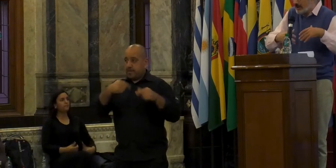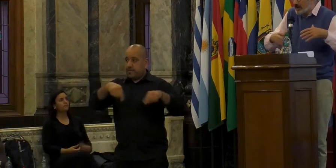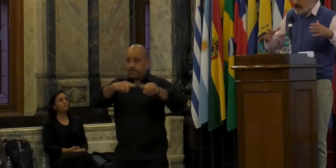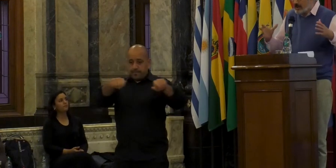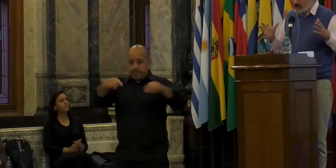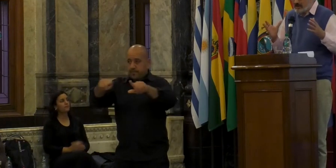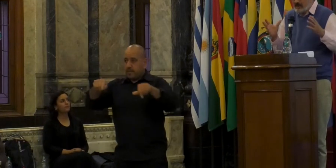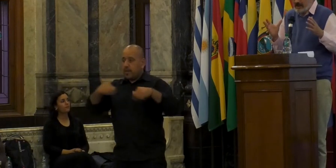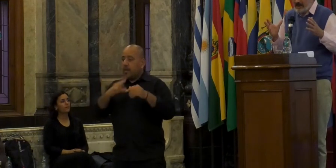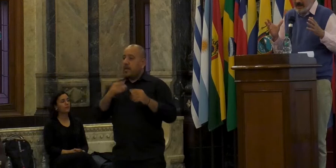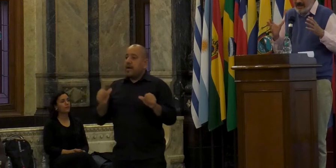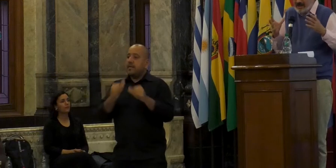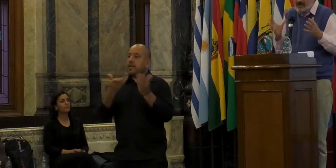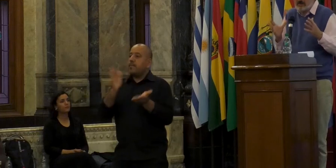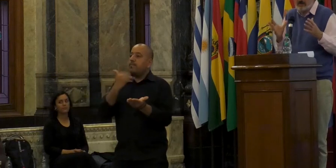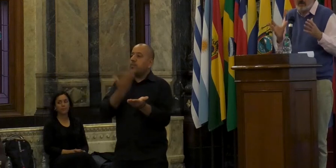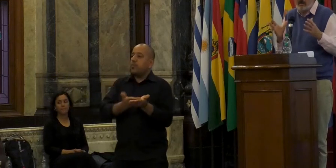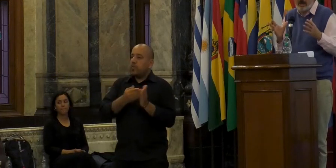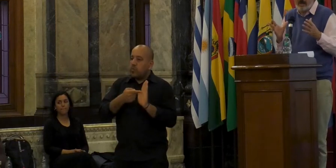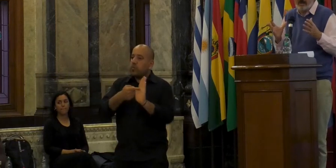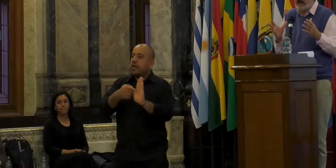toda una teorización de qué es